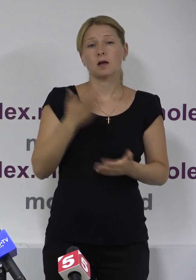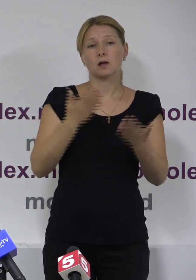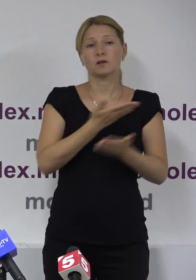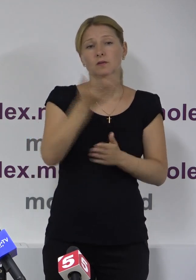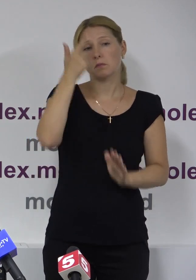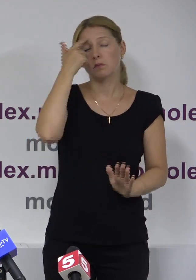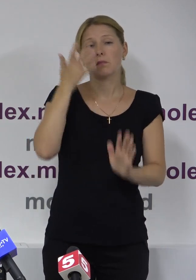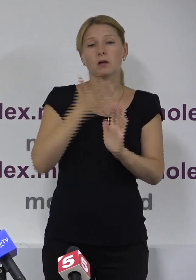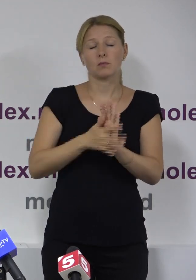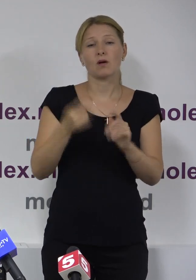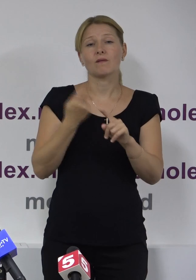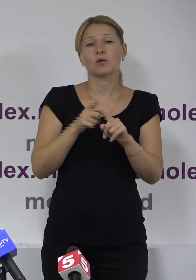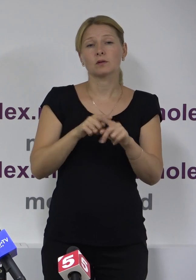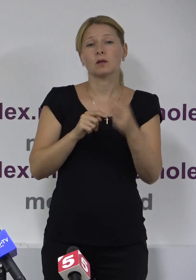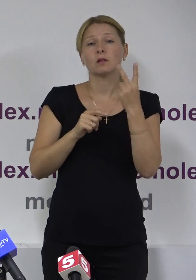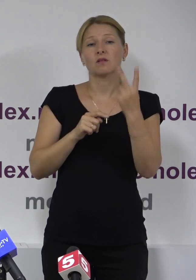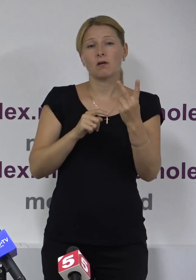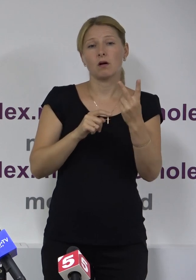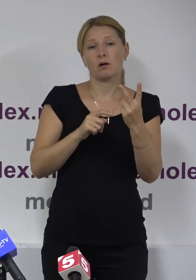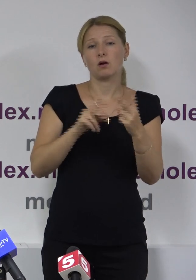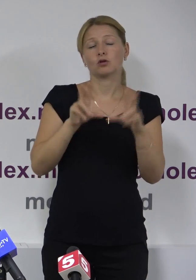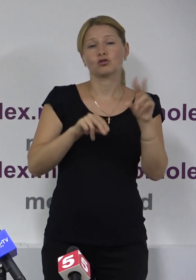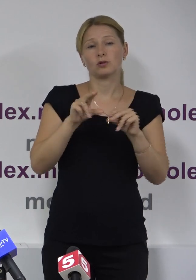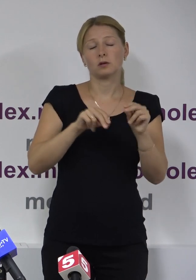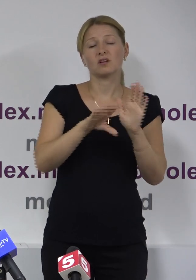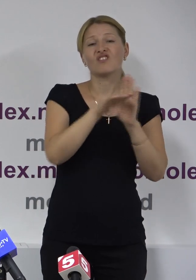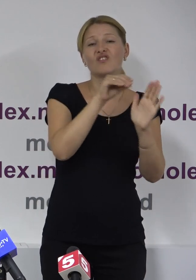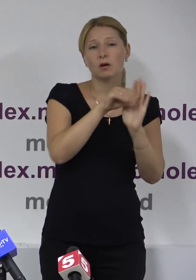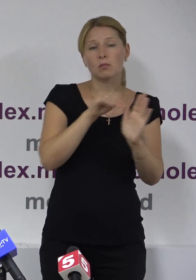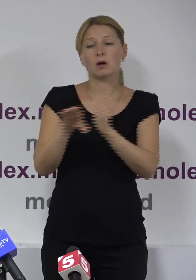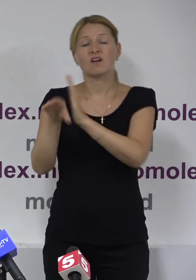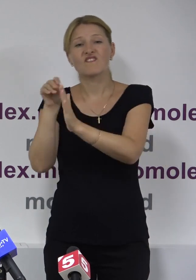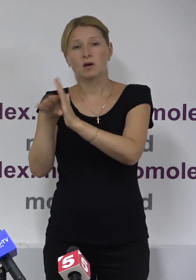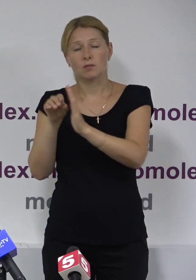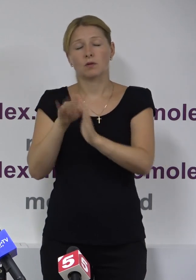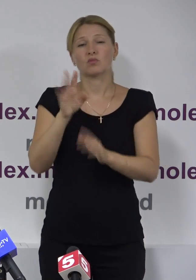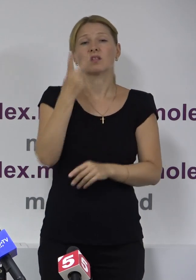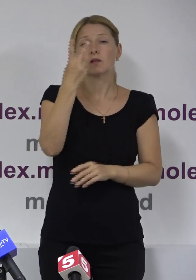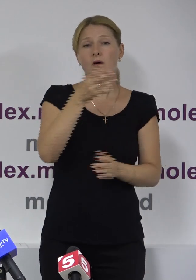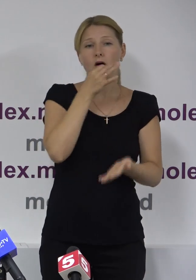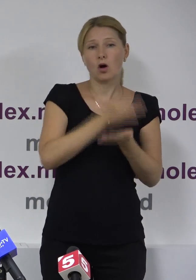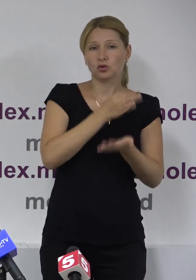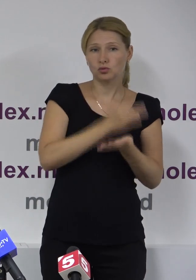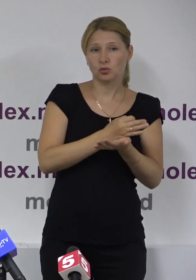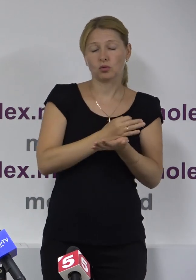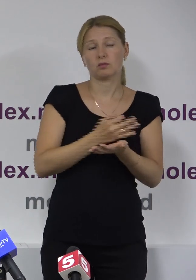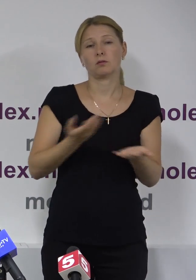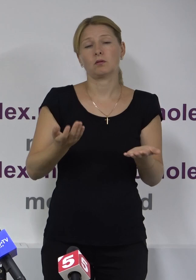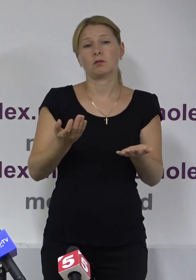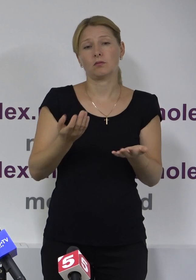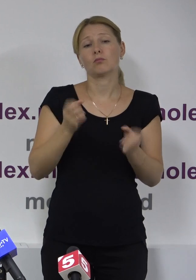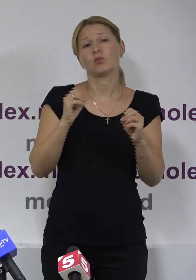ambele scrutine sunt acoperite de raport și așa va fi și în următoarele, Eventual, structura rapoartelor poate